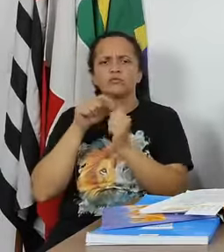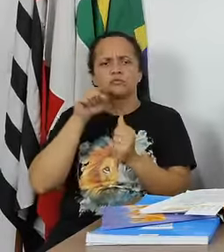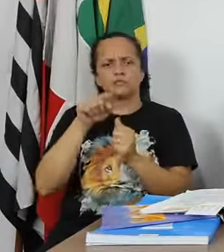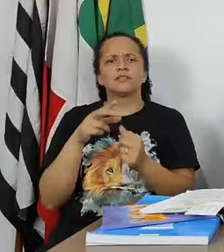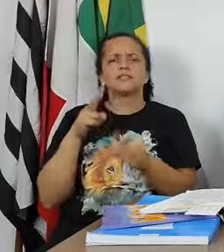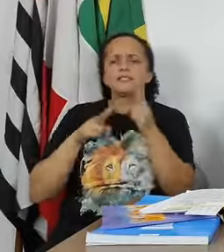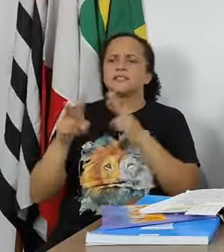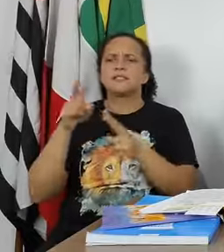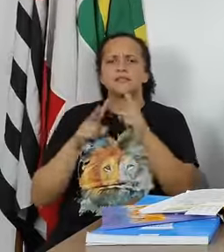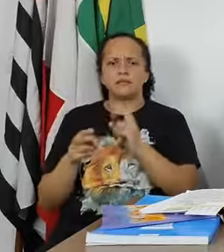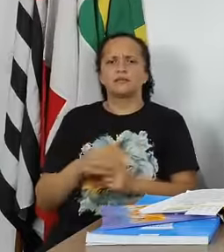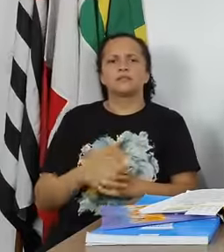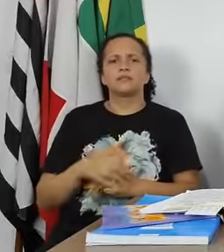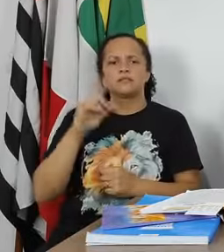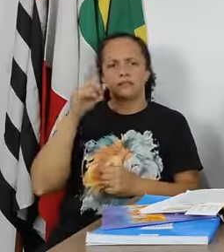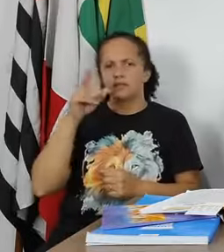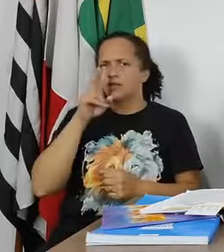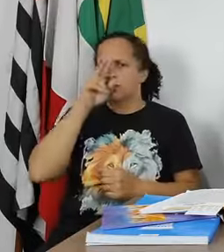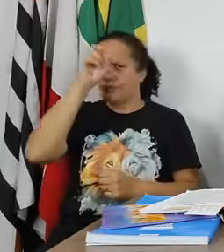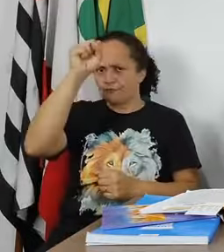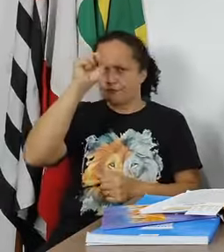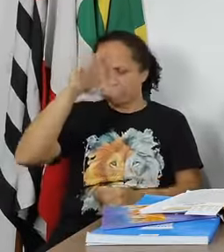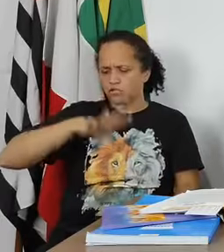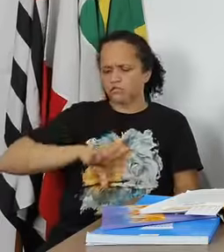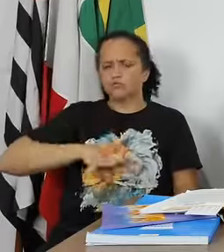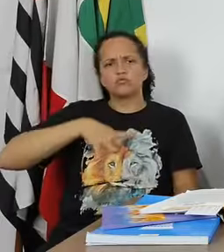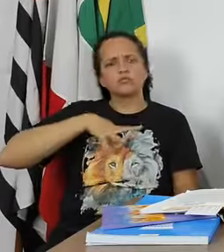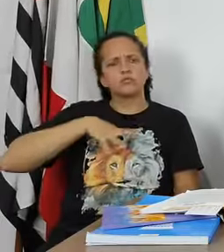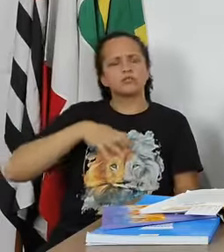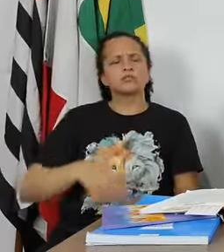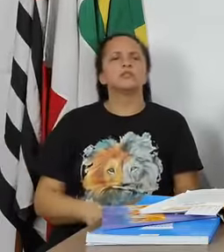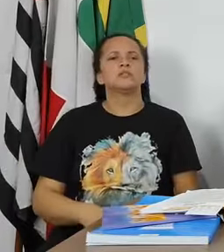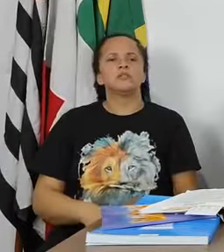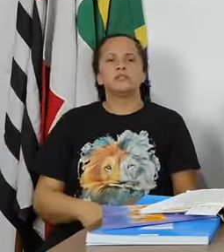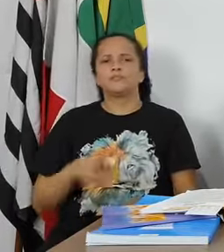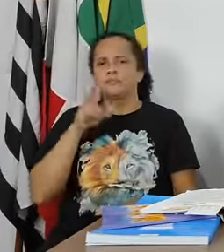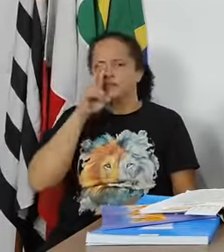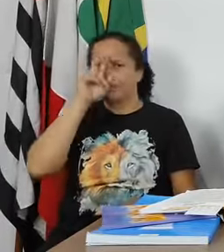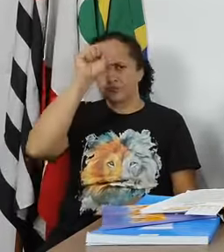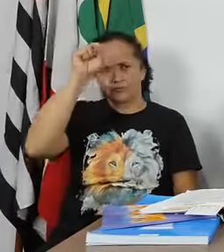corajoso. Forte para resistir os ataques malignos.